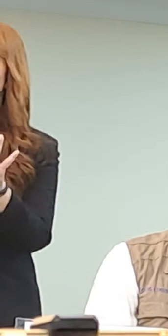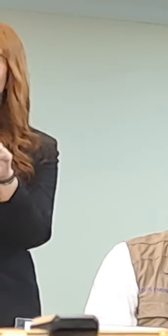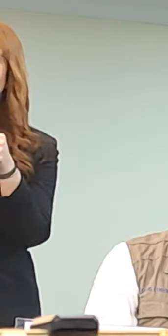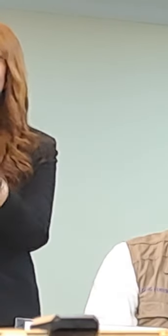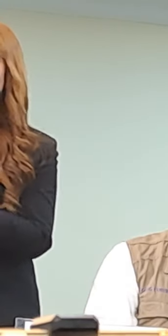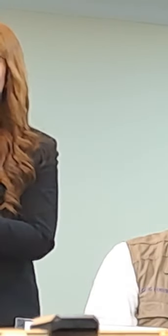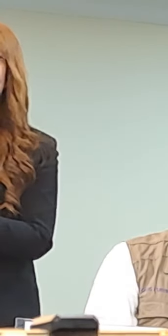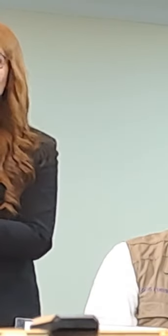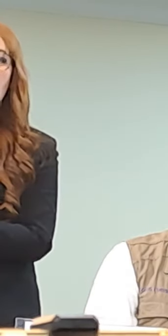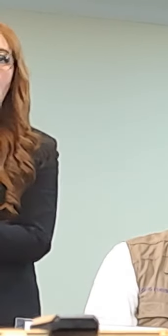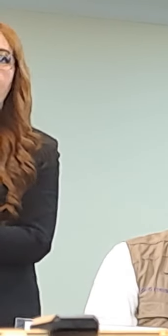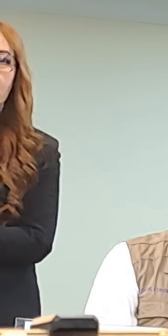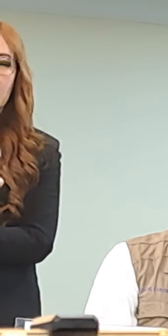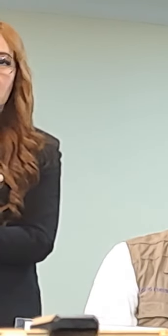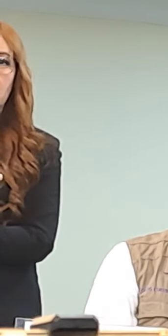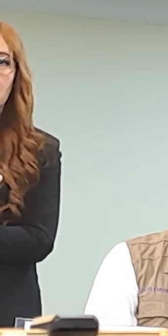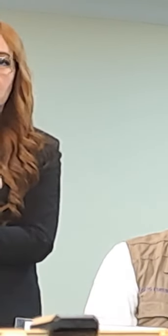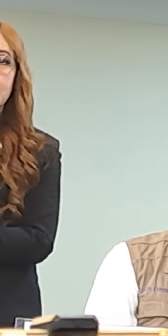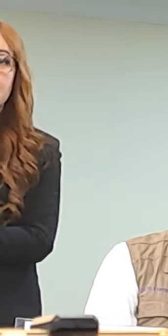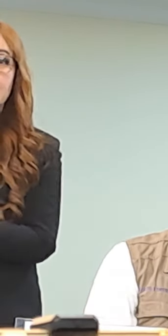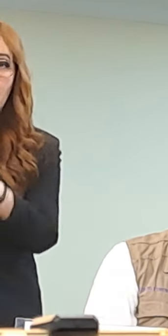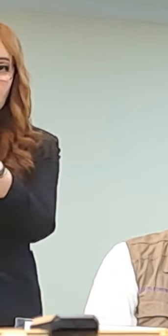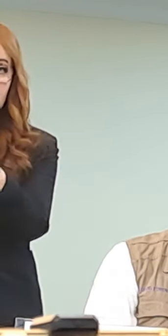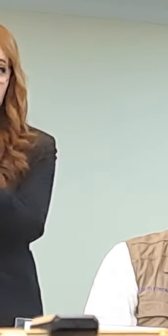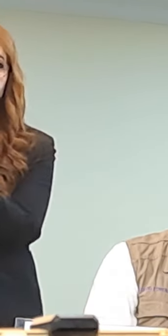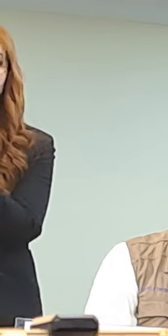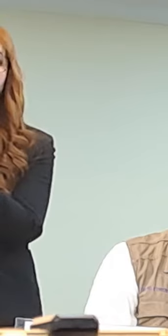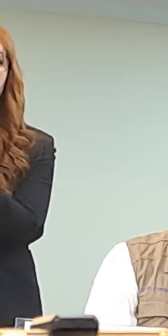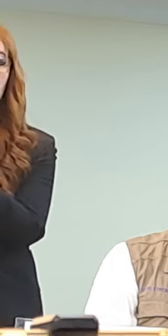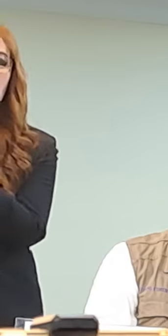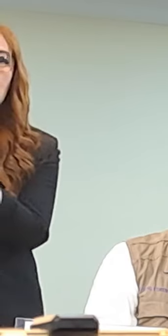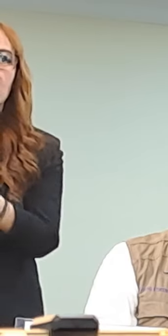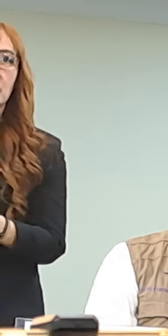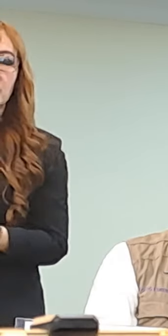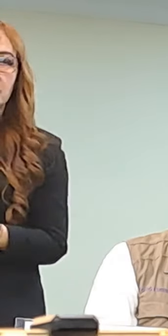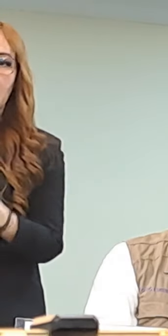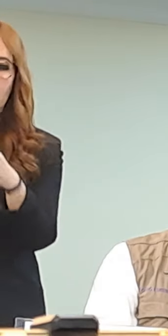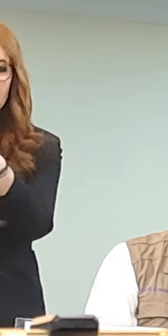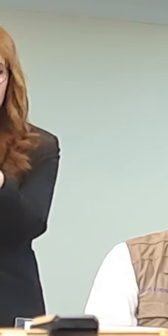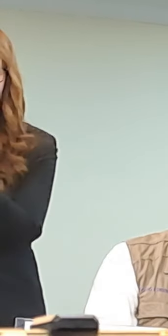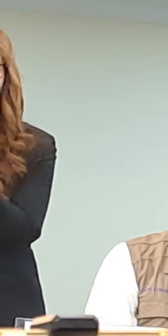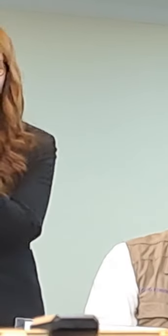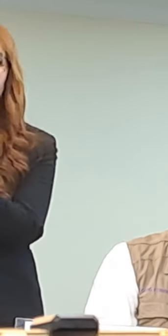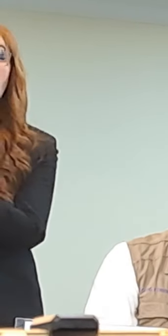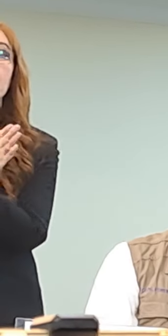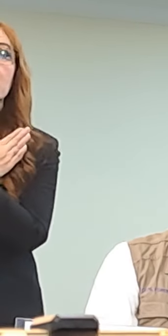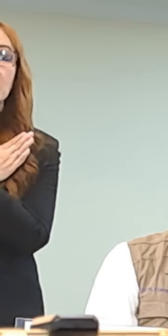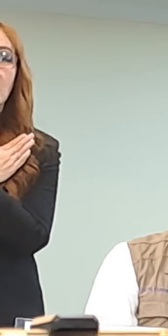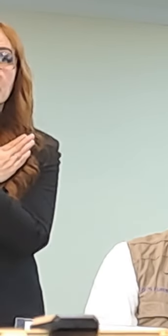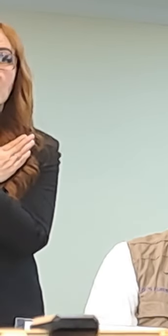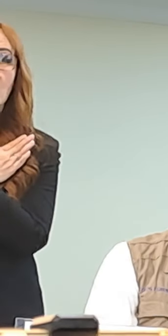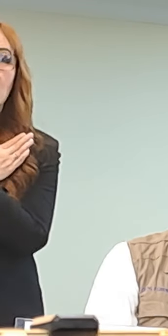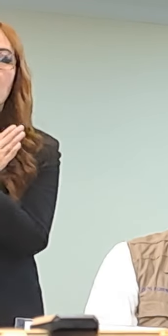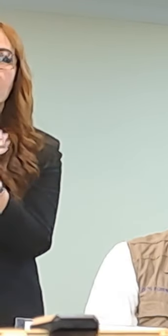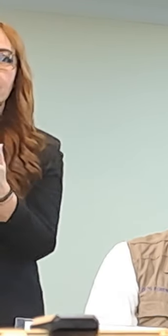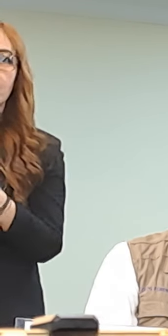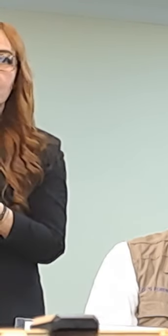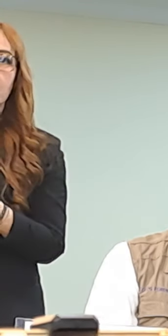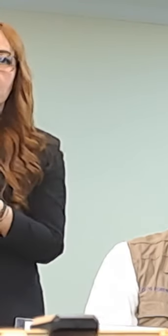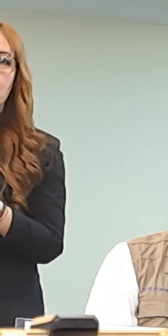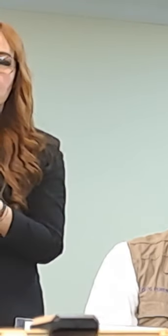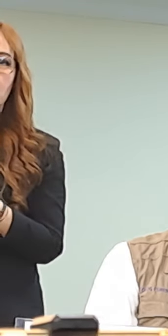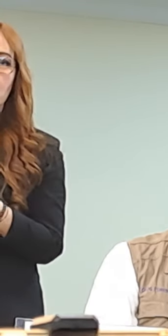temuan kami memang secara kesimpulan aja izin Bapak. Jadi kesimpulannya memang jenazah almarhum sudah dalam